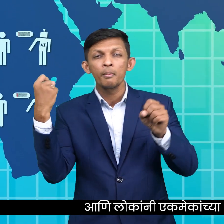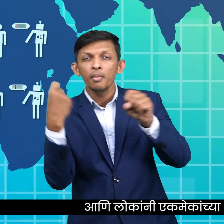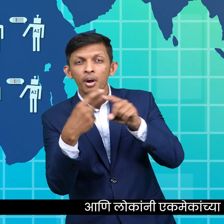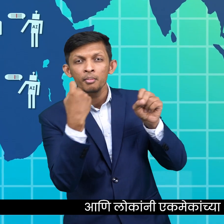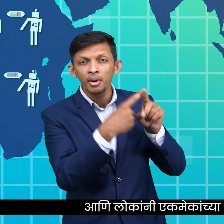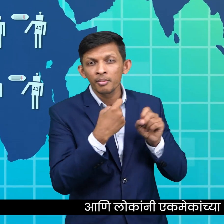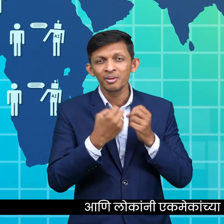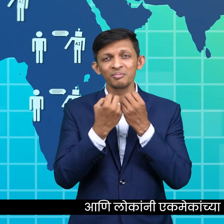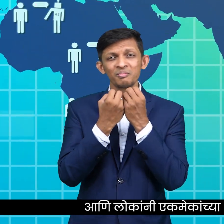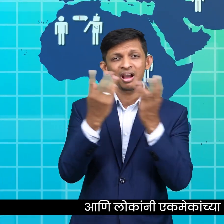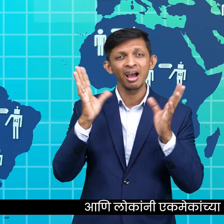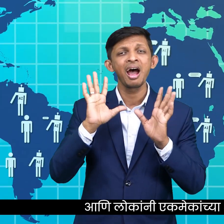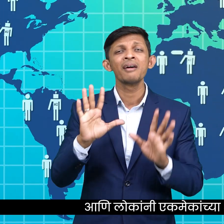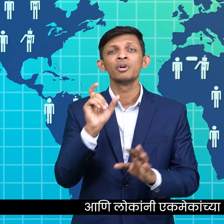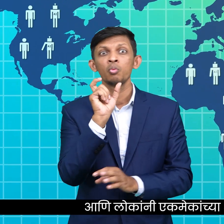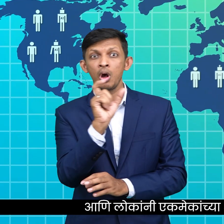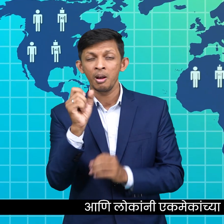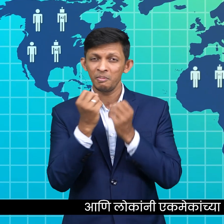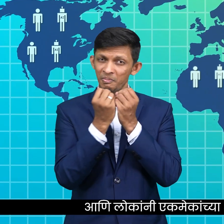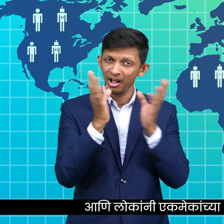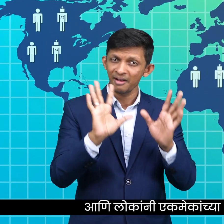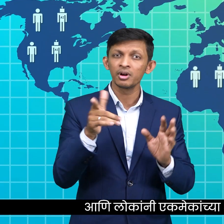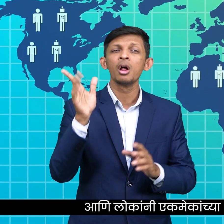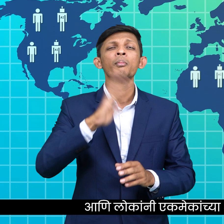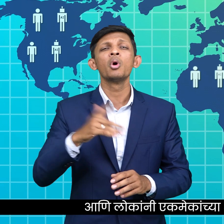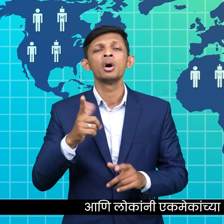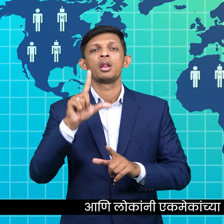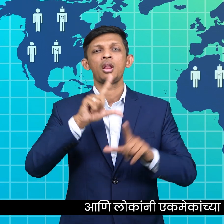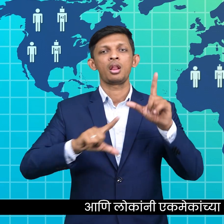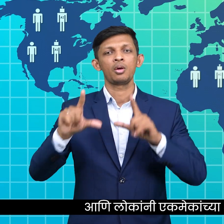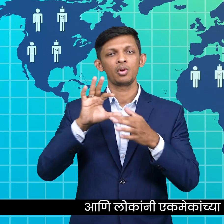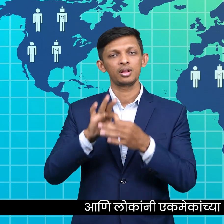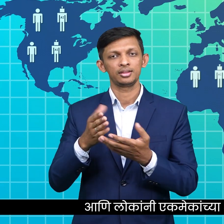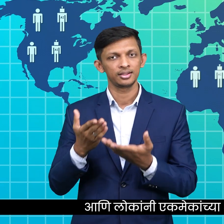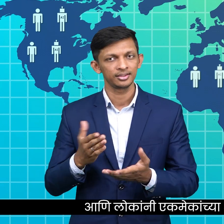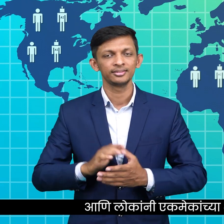लोकांनी एकमेकांच्या भाषांमधून अनेक शब्द स्वीकारले.